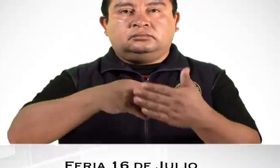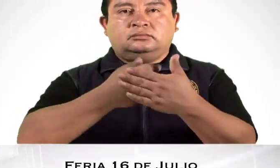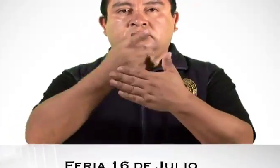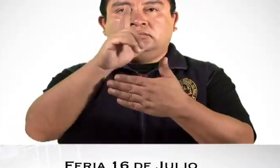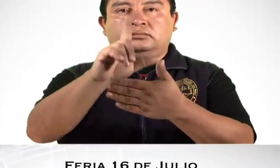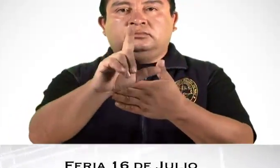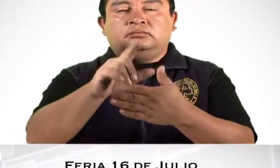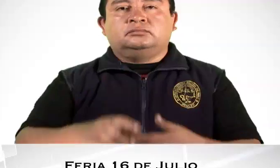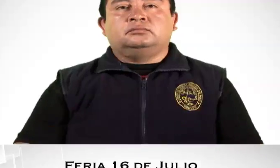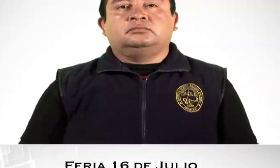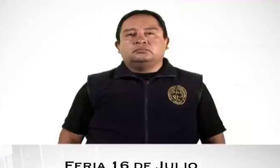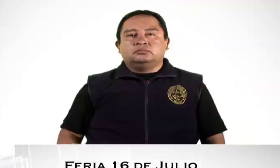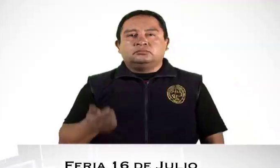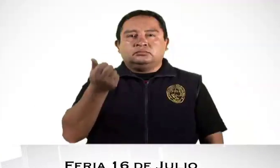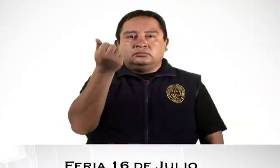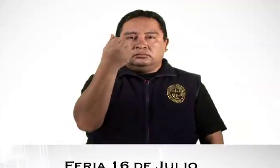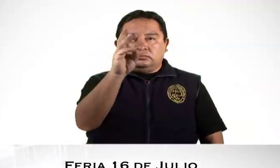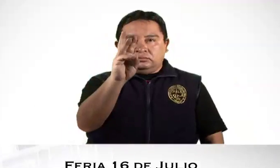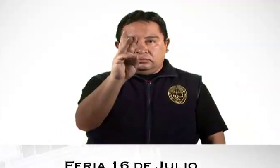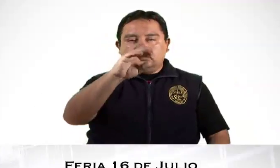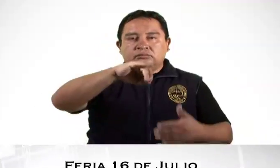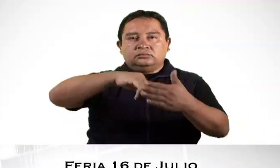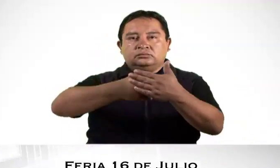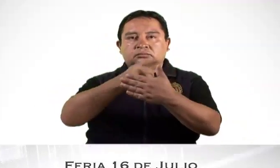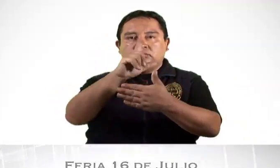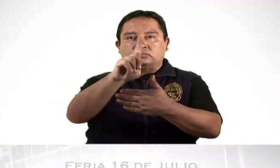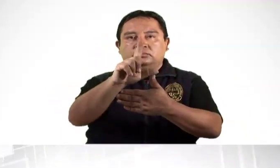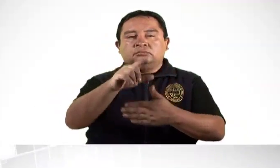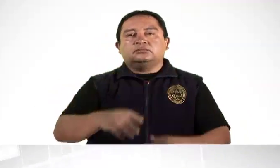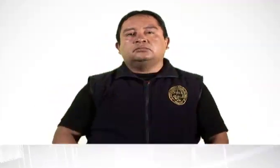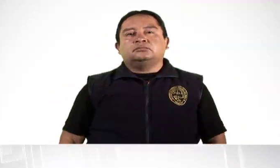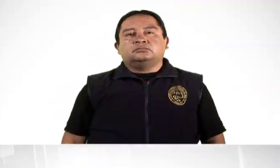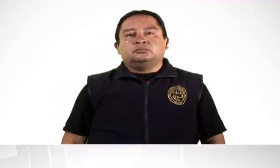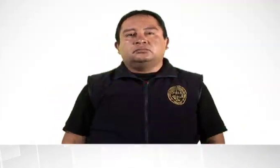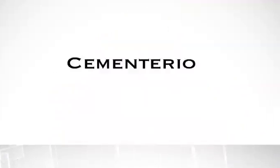16 de julio. 16 de julio.